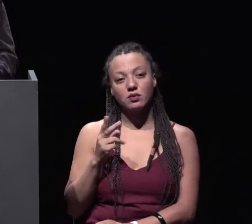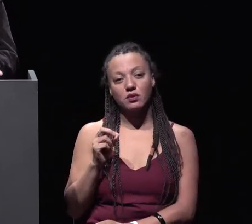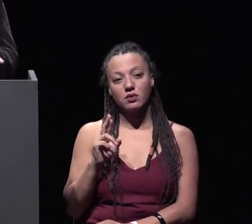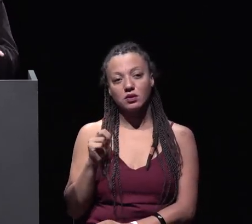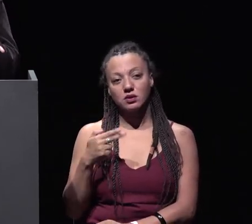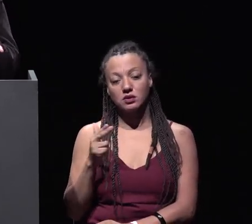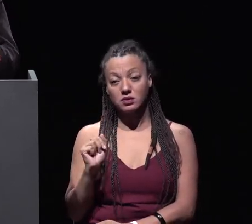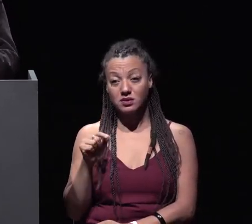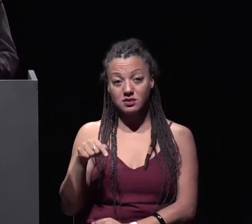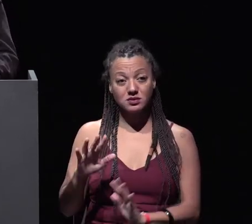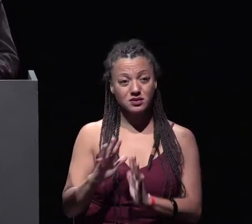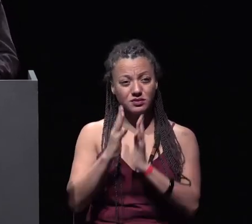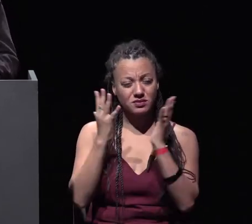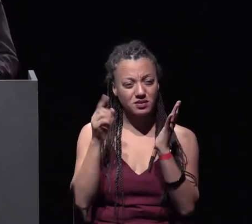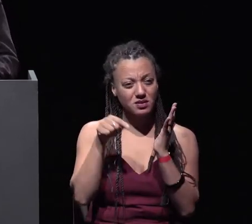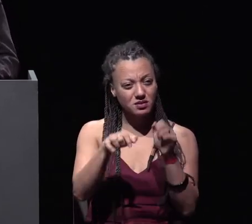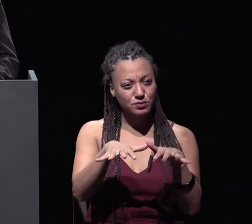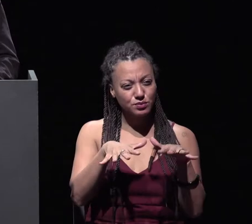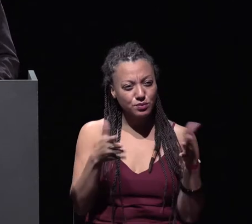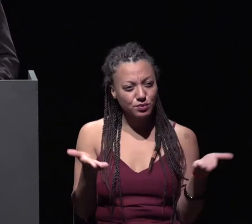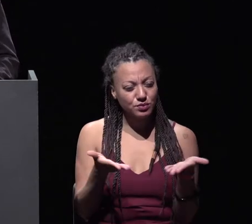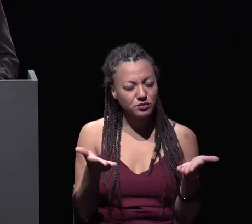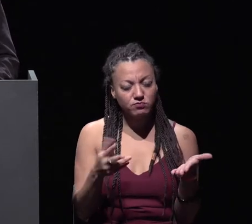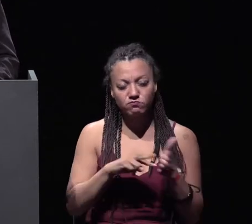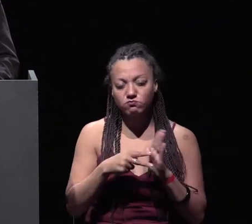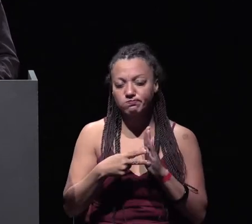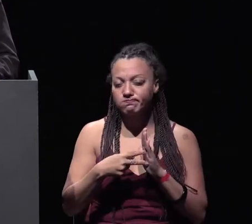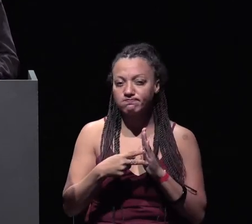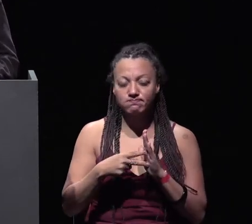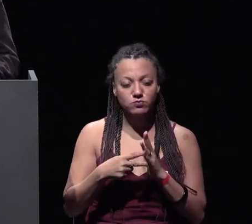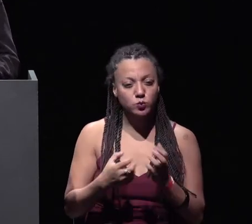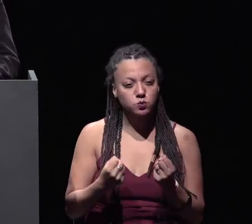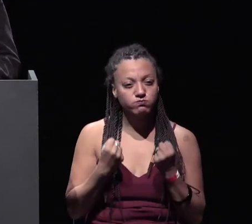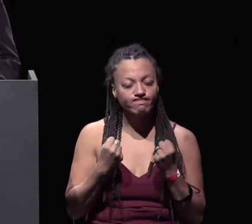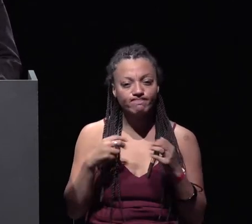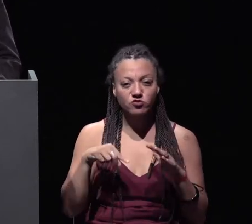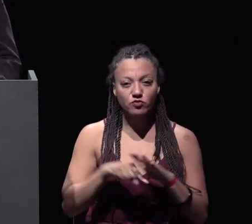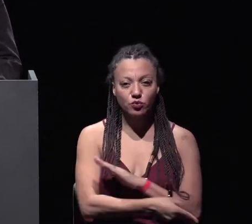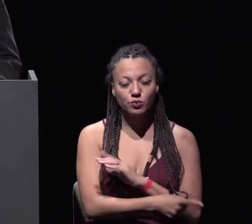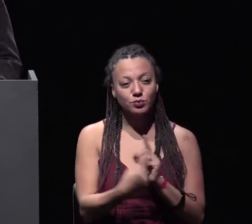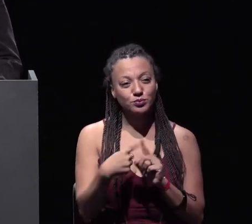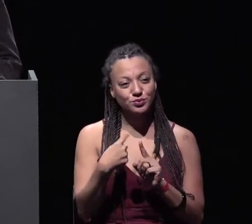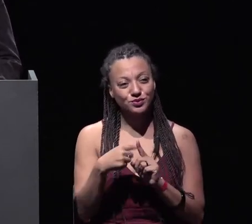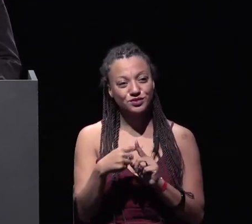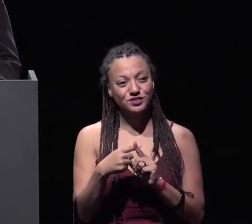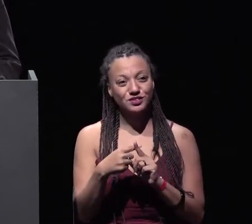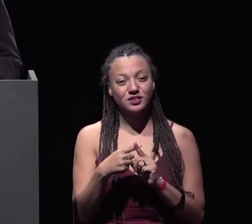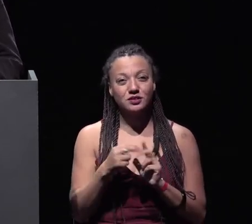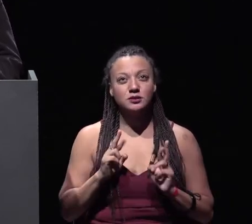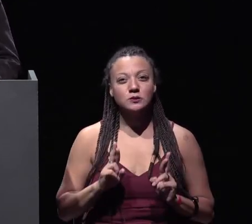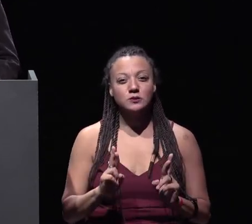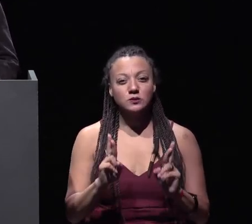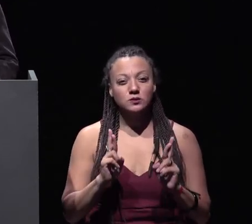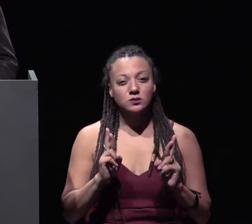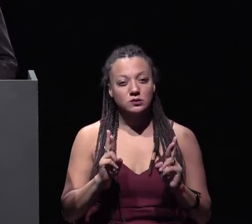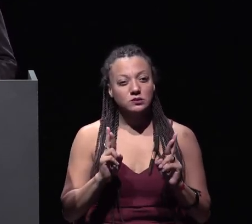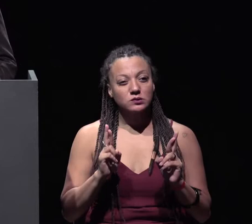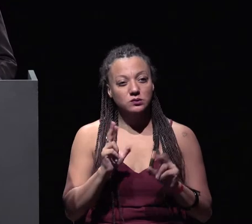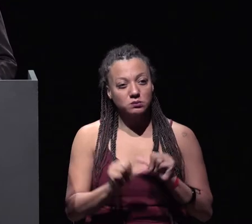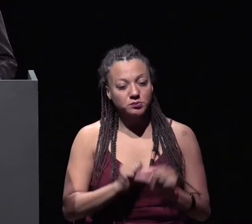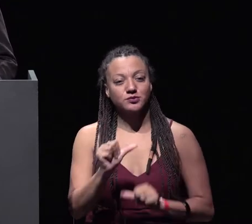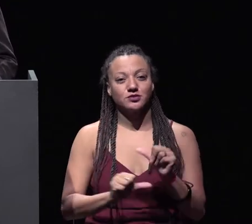esse é um evento profundamente é significativo na mudança dessa conduta que todos nós desejamos em relação à